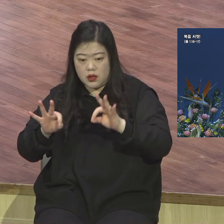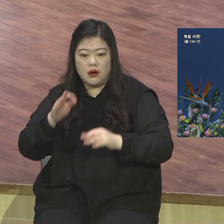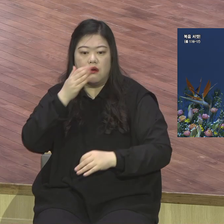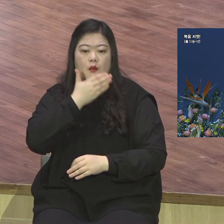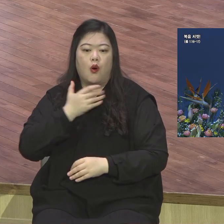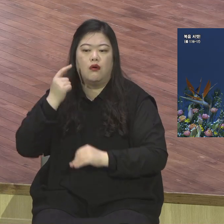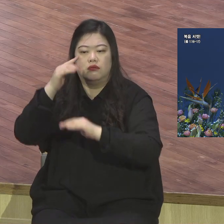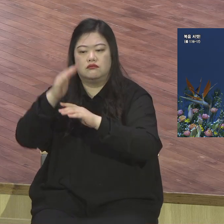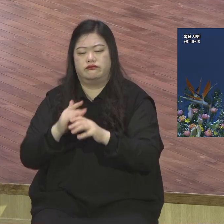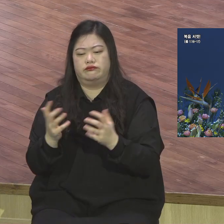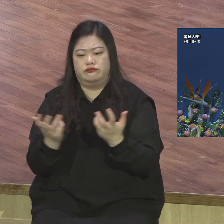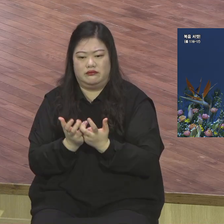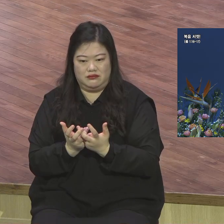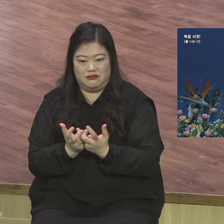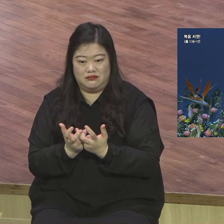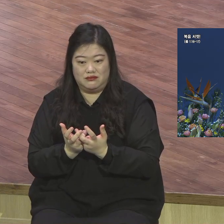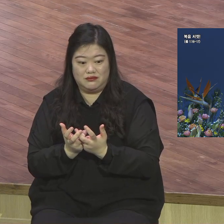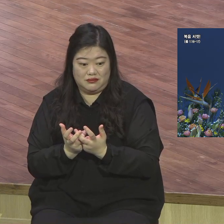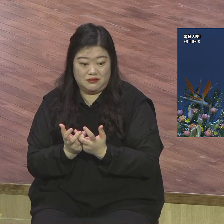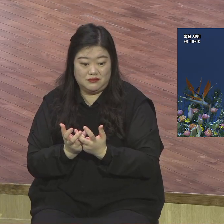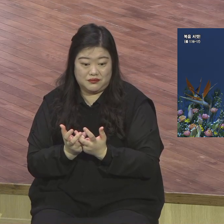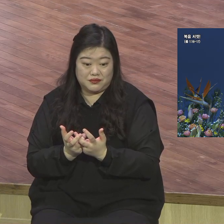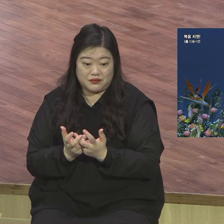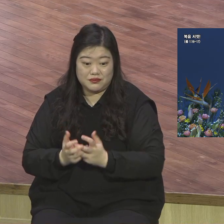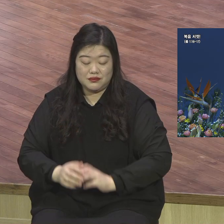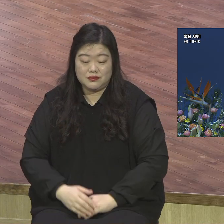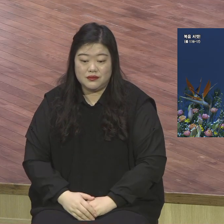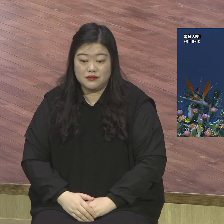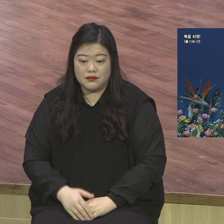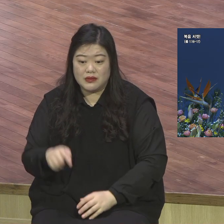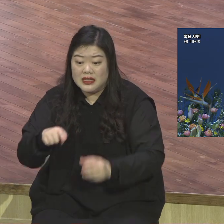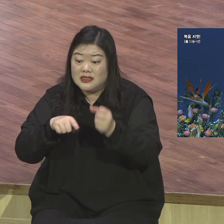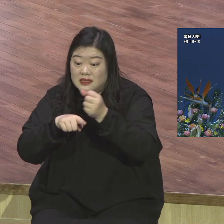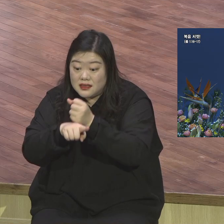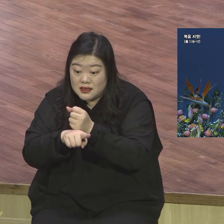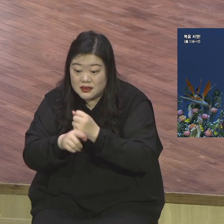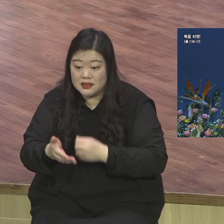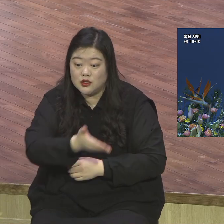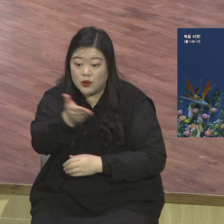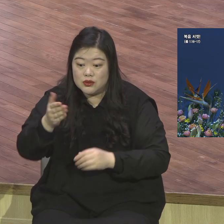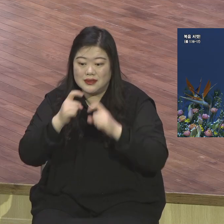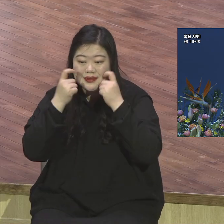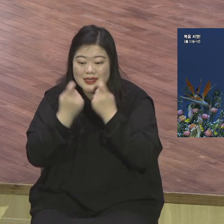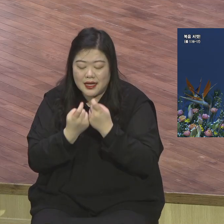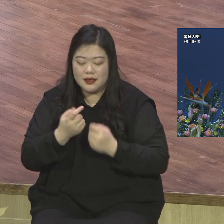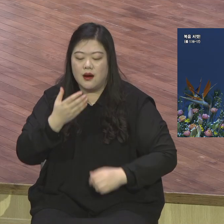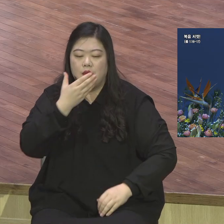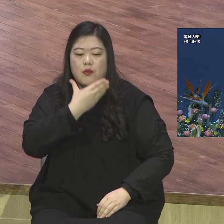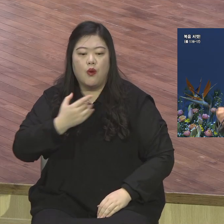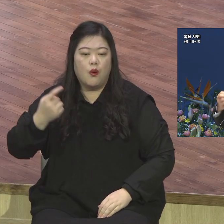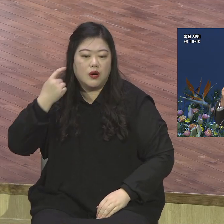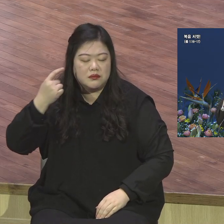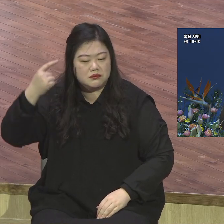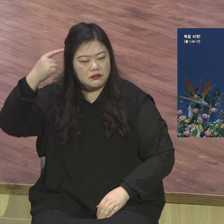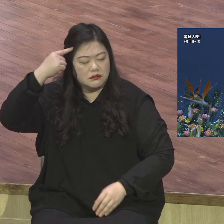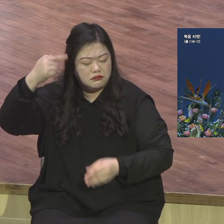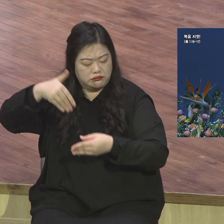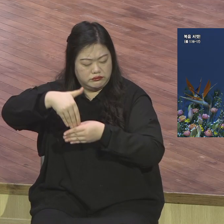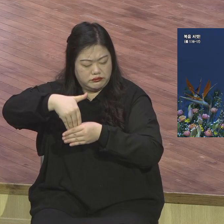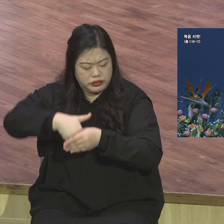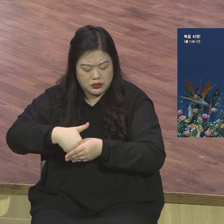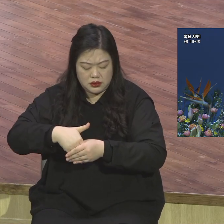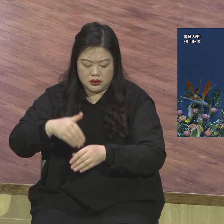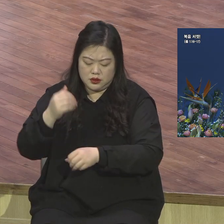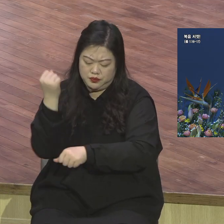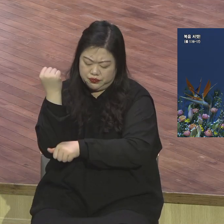것이 아니라 이 복음으로 각인 뿌리 체질화된 삶을 살아야 된다. 완전